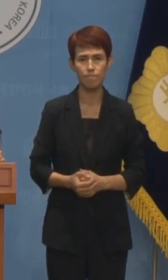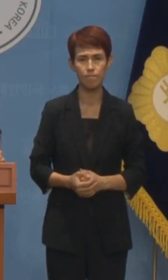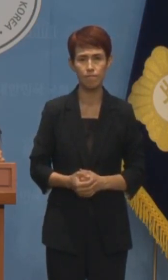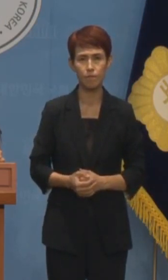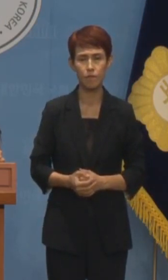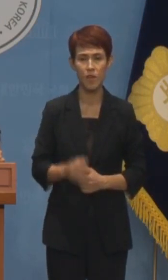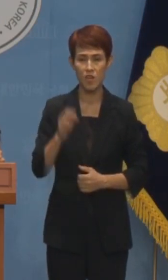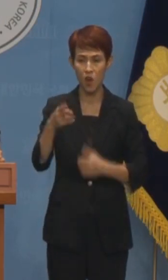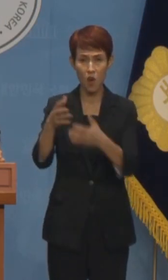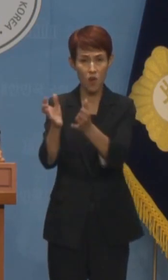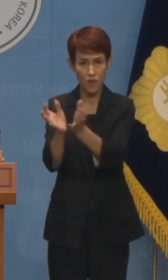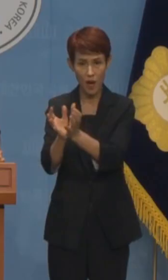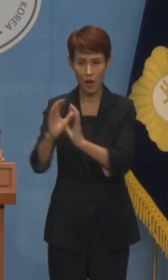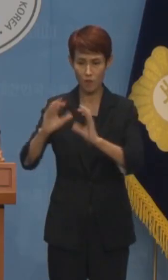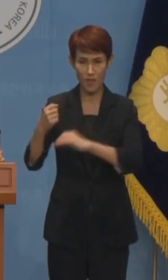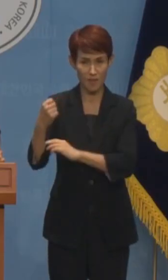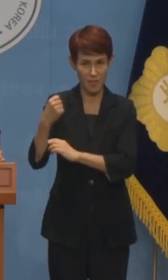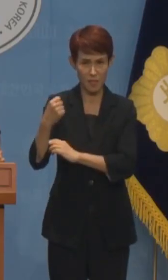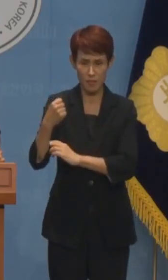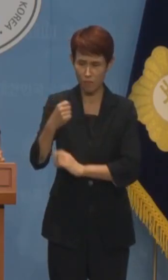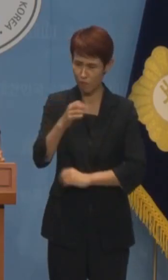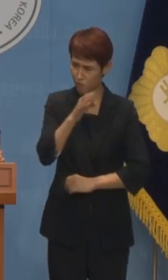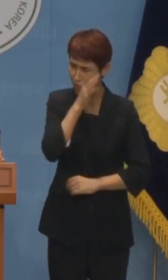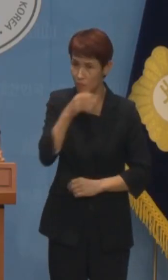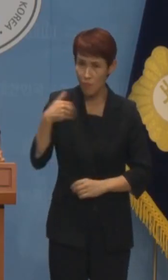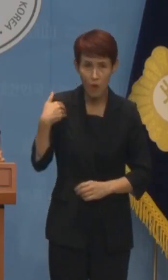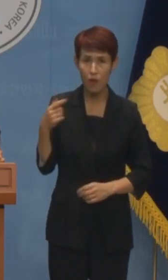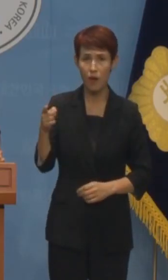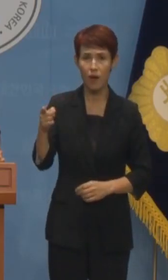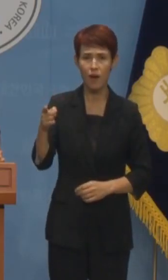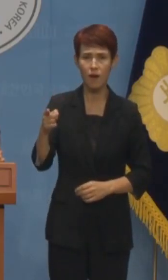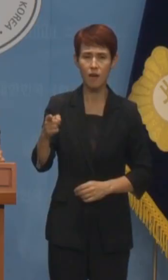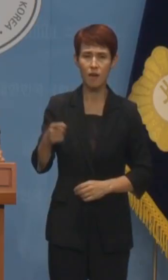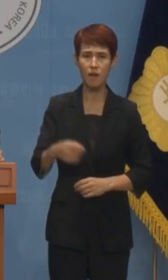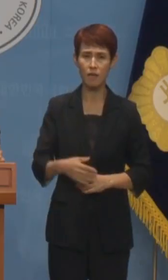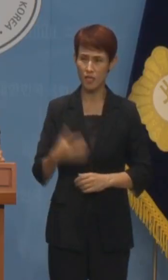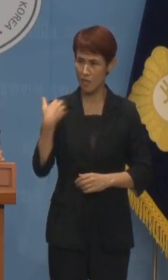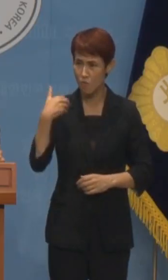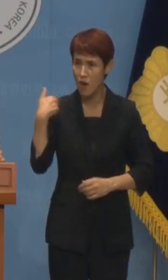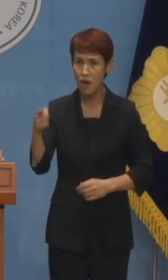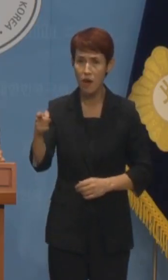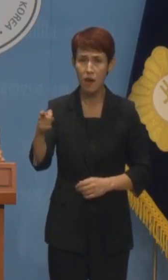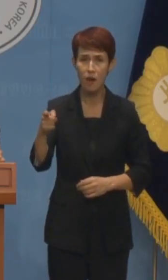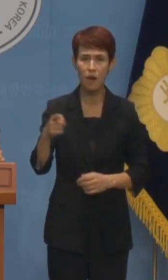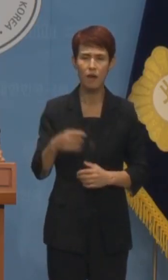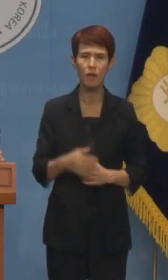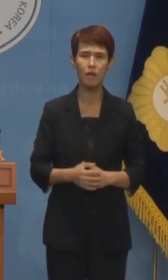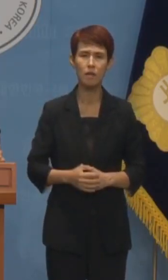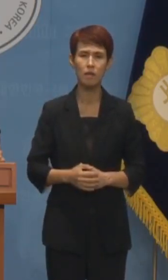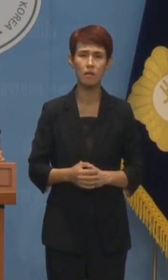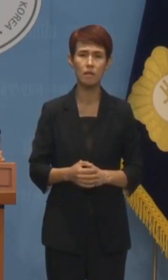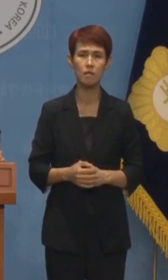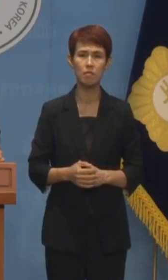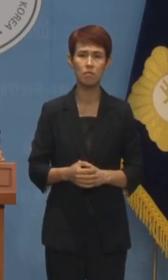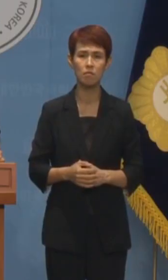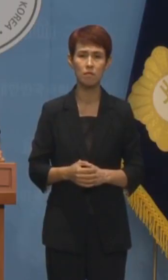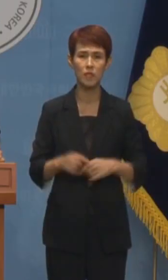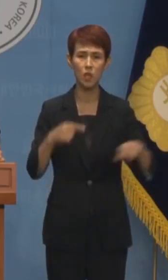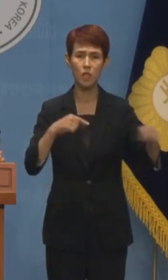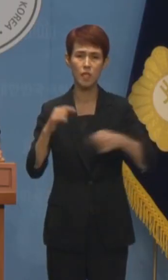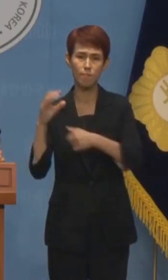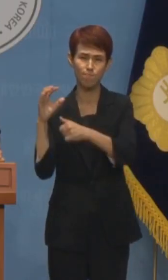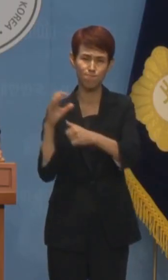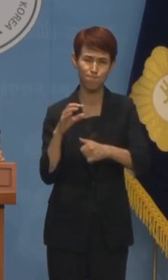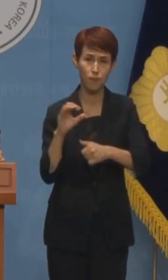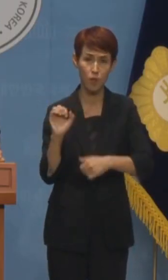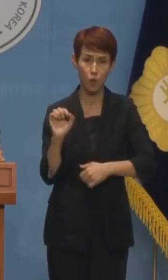집권 여당 국민의힘은 부끄럽지 않습니까? 책임을 못 느낍니까? 정권의 외압으로 숨진